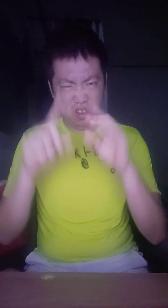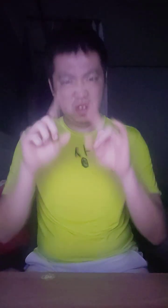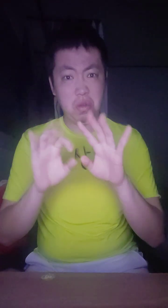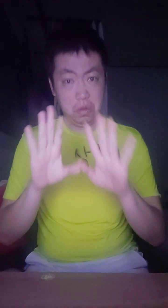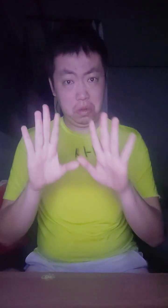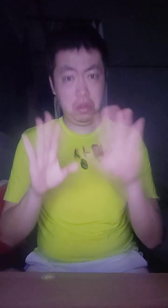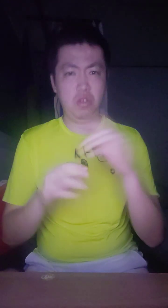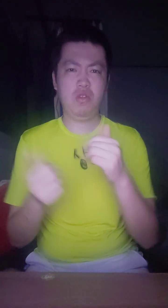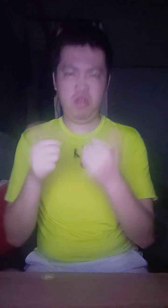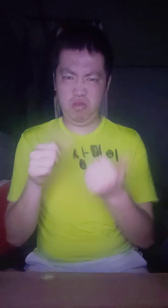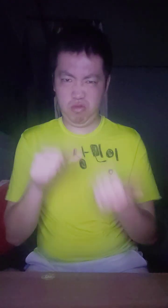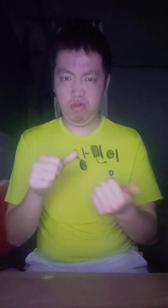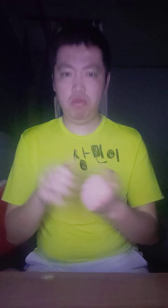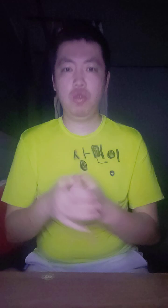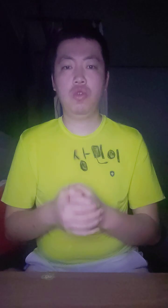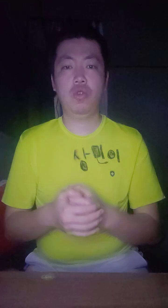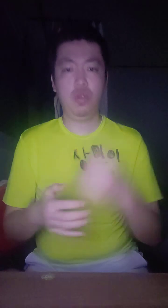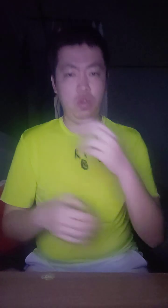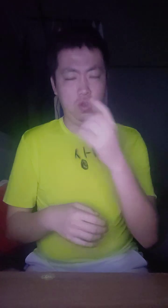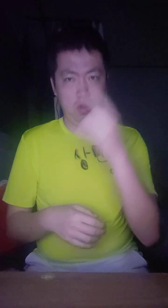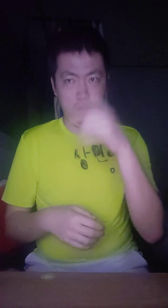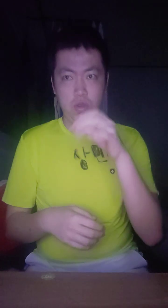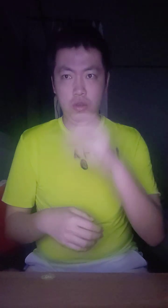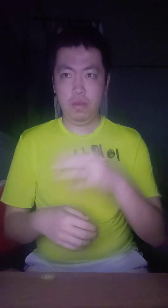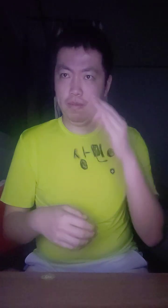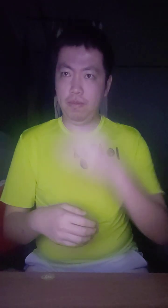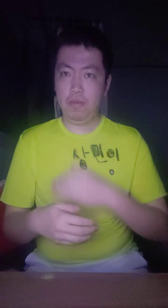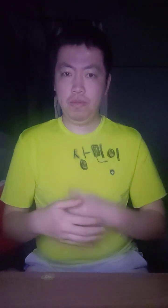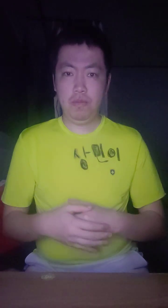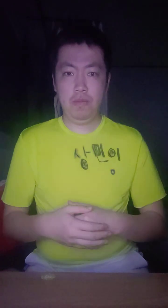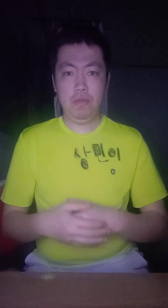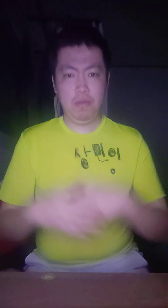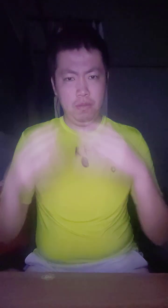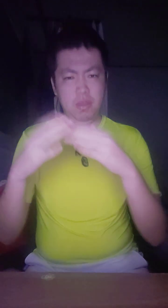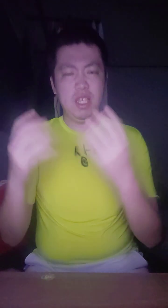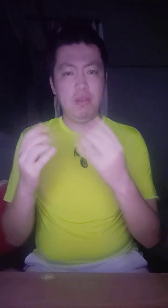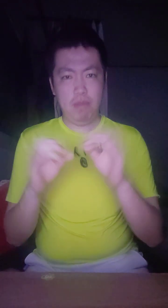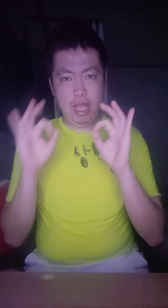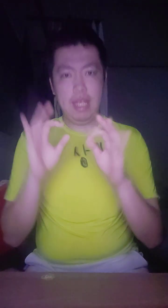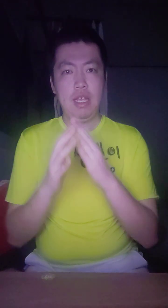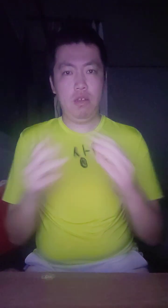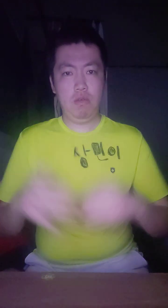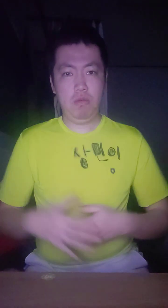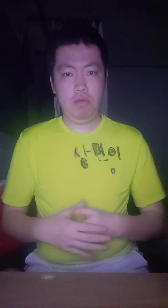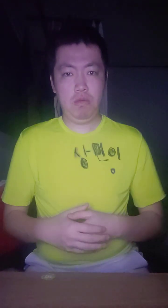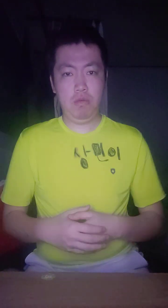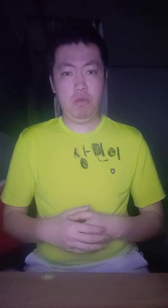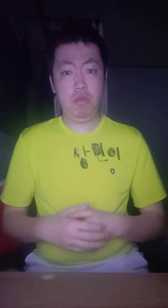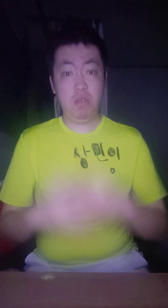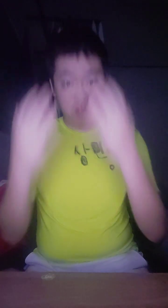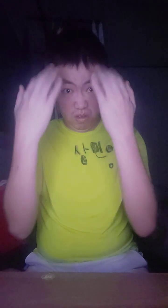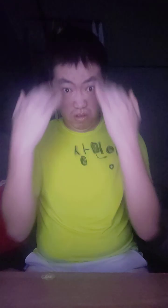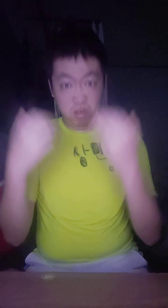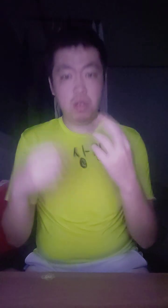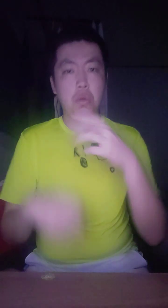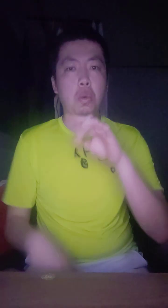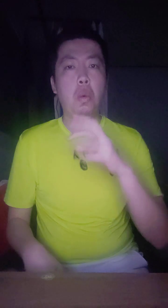3천여 마리가 죽었다며 한전을 상대로 소송을 냈지만 결과는 마찬가지였습니다. 폭염이라든가 지나친